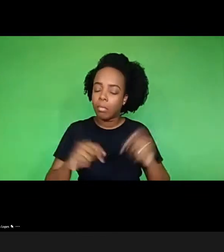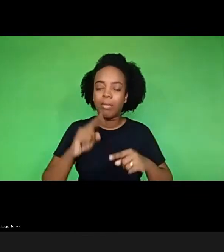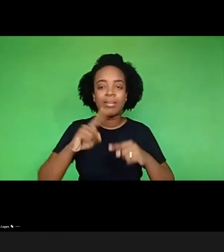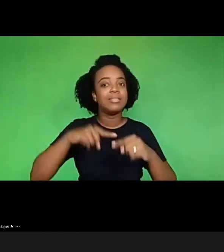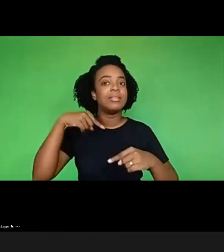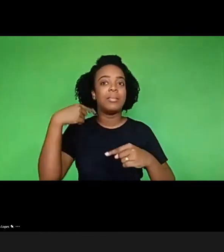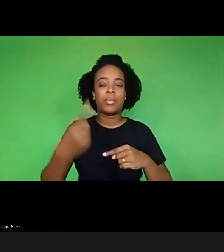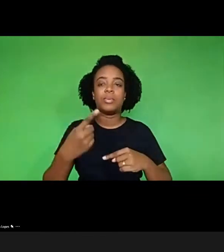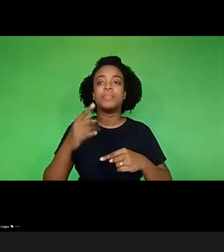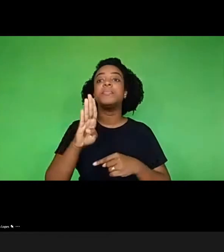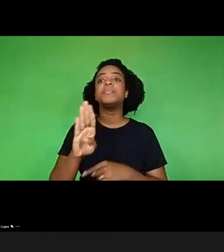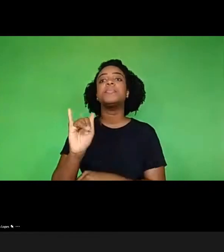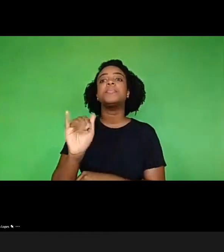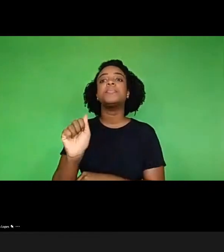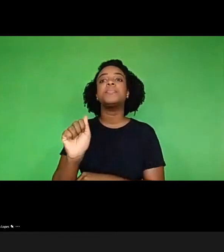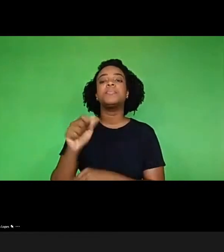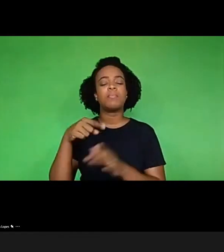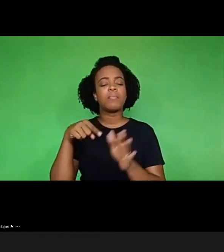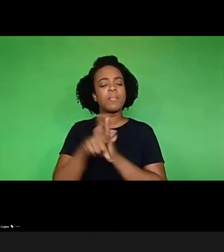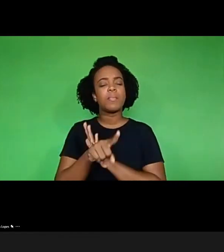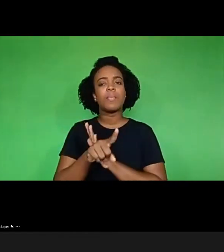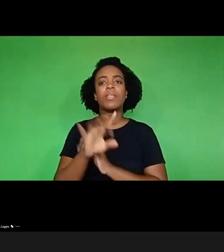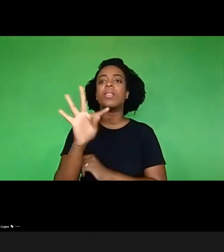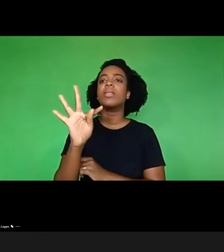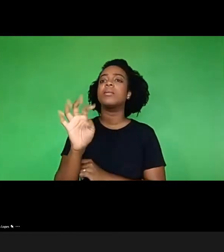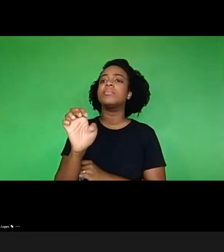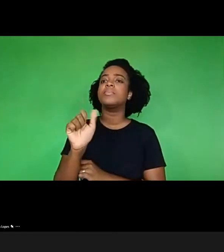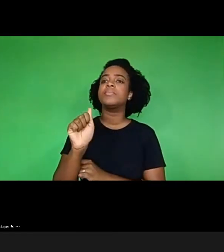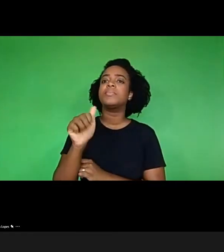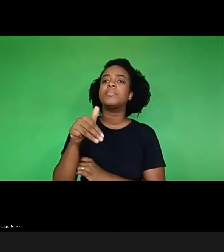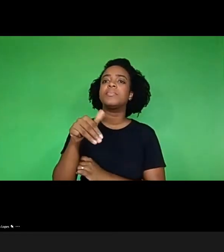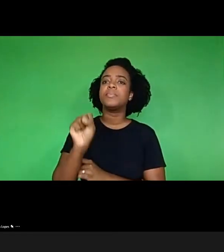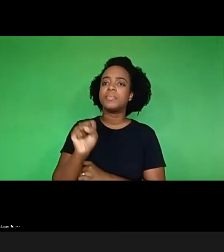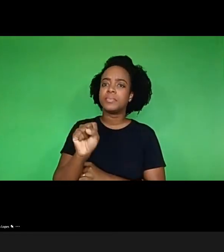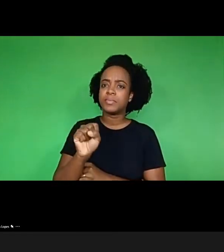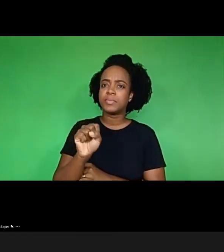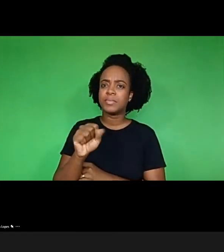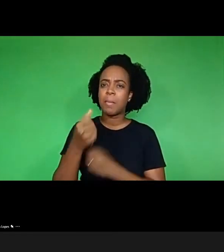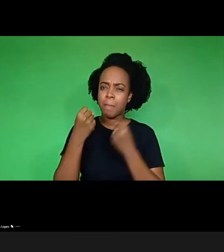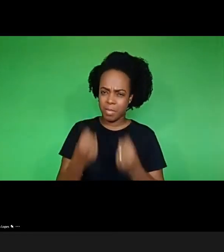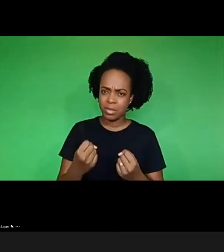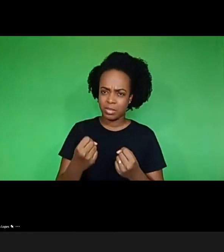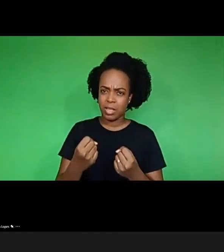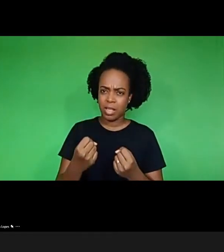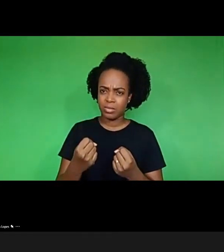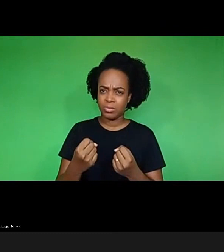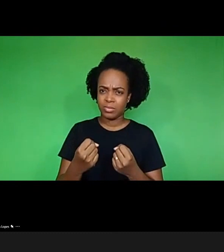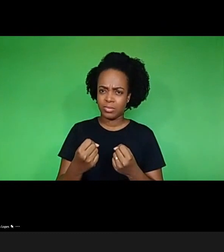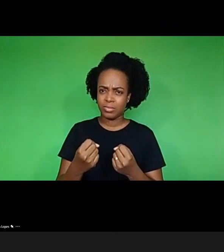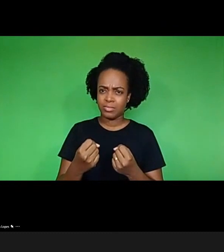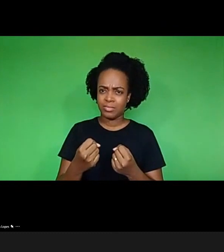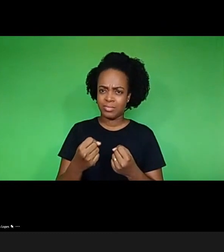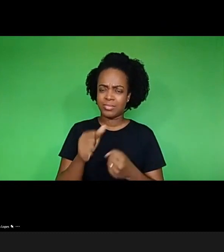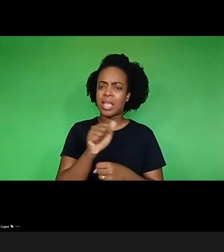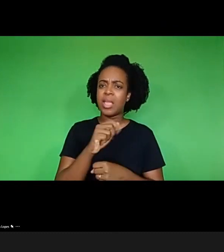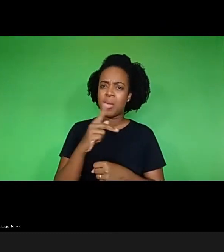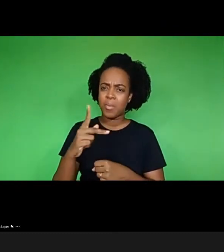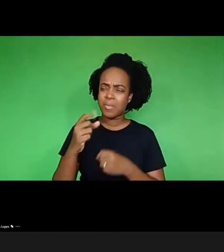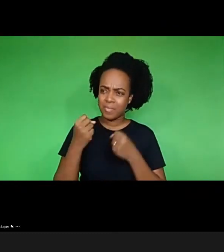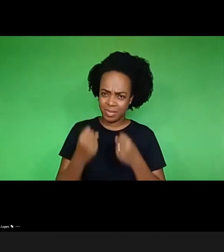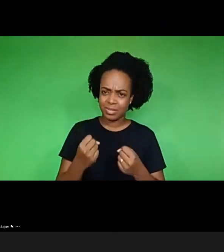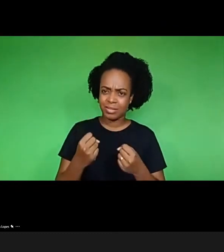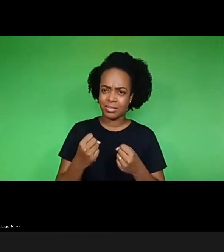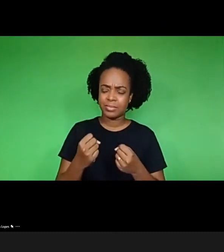Bia pergunta: o Microsoft Teams é muito pesado em relação ao app que vai ser instalado? Eu acredito